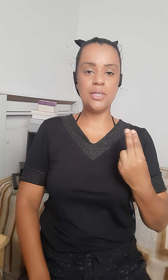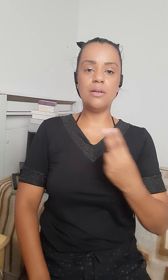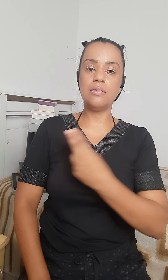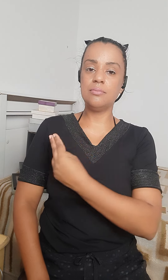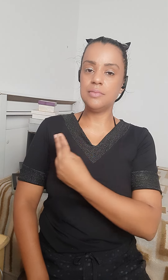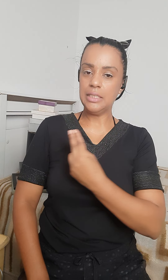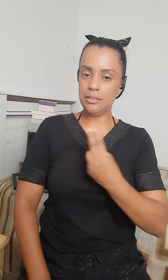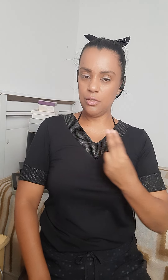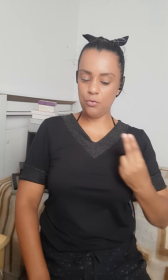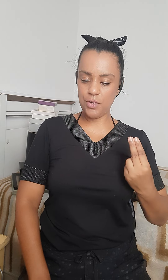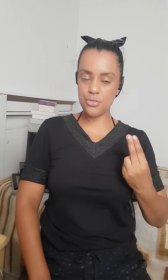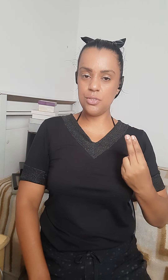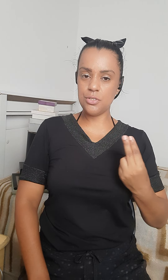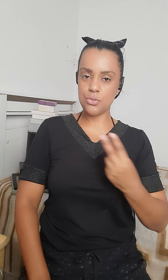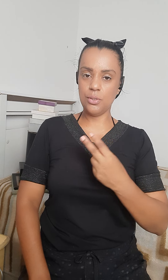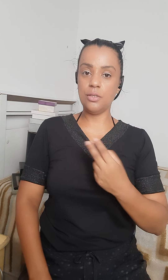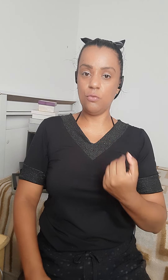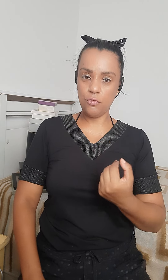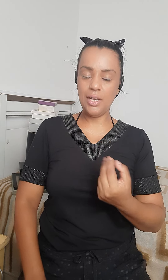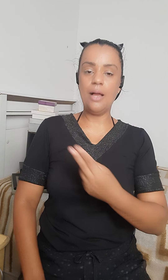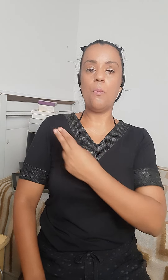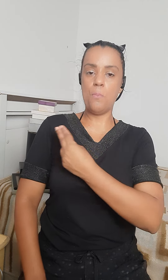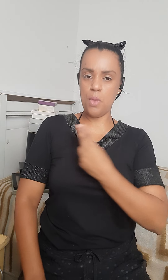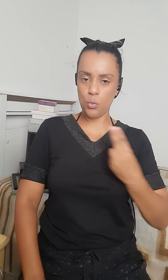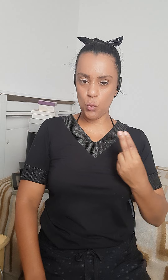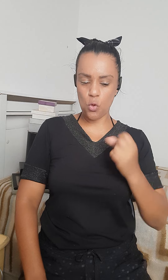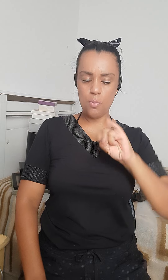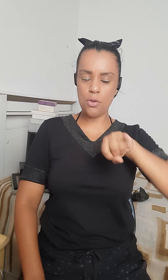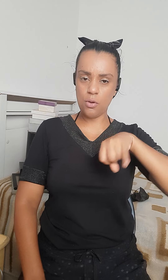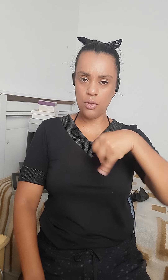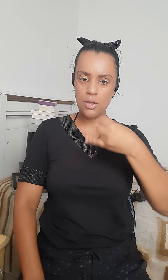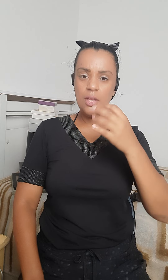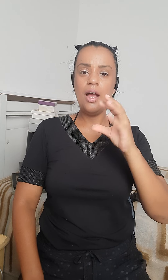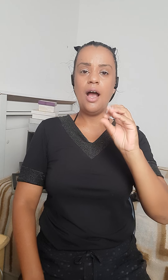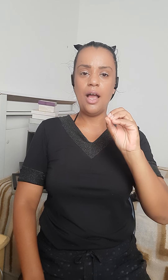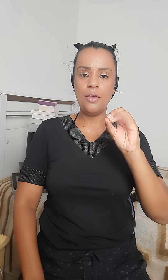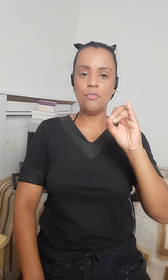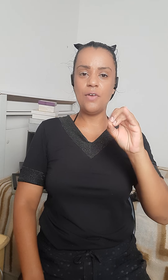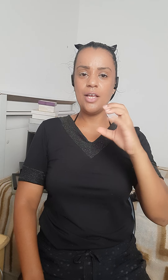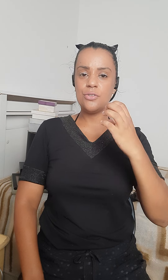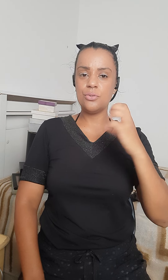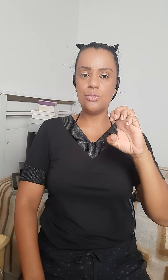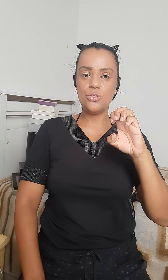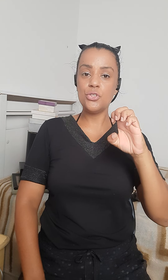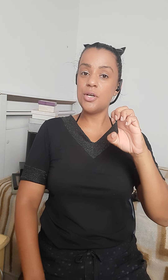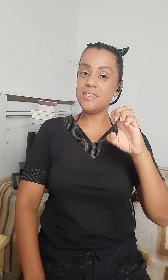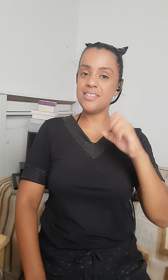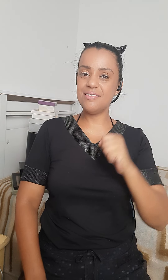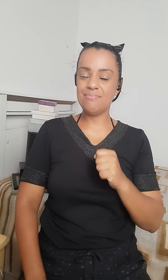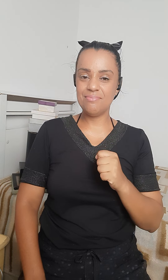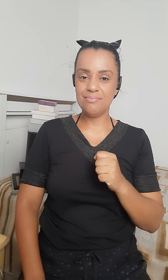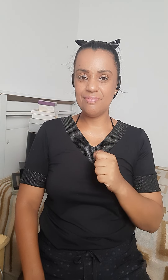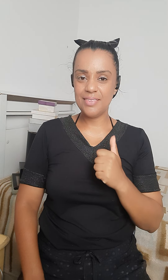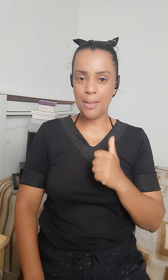ó. Então, eu faço isso, ó. Então, eu vou falar meu nome, ó. Aí, eu faço Joyce, tá